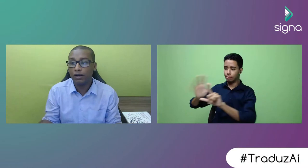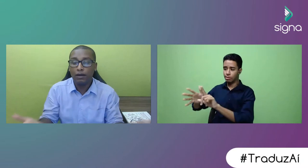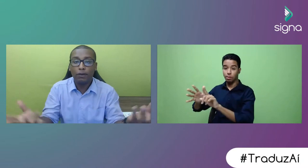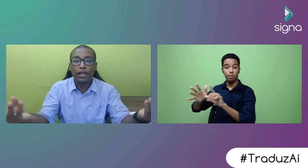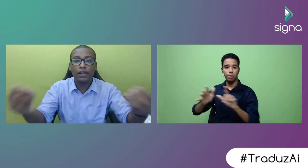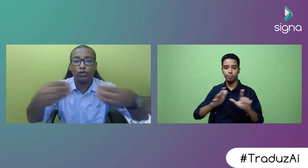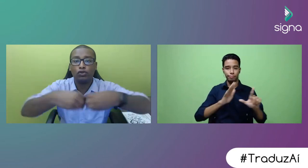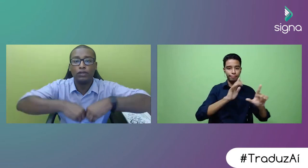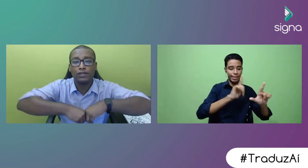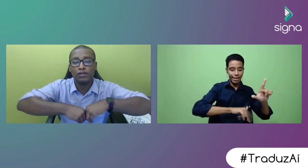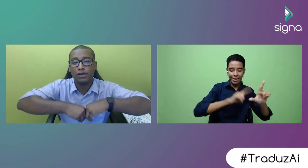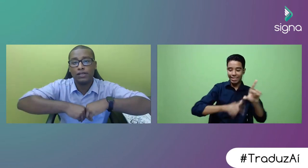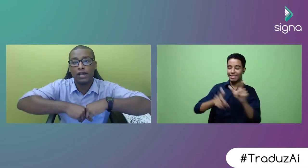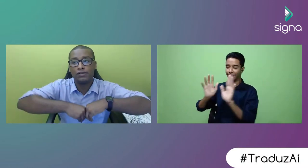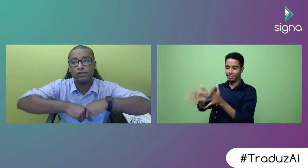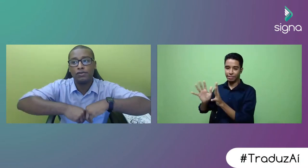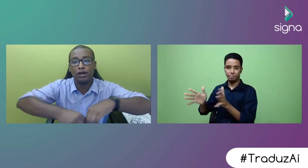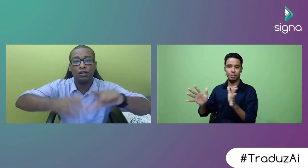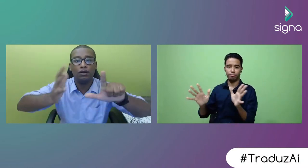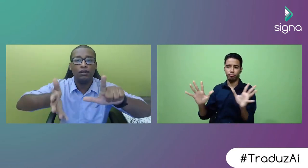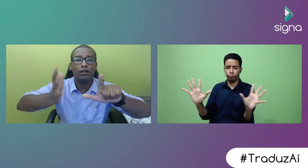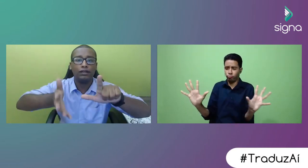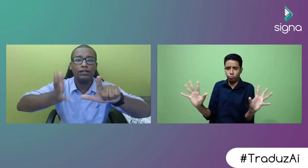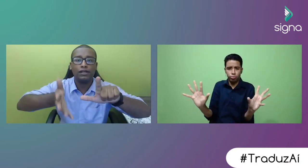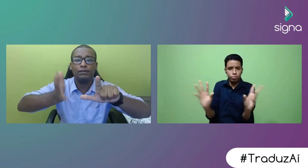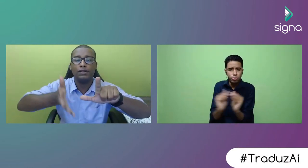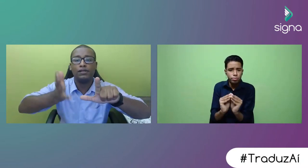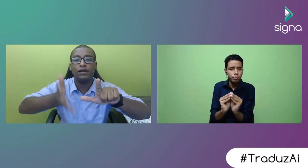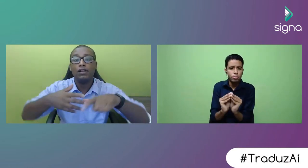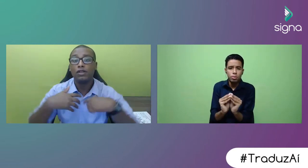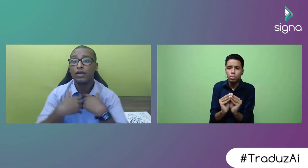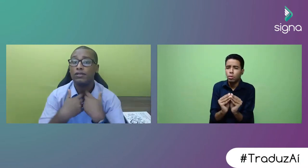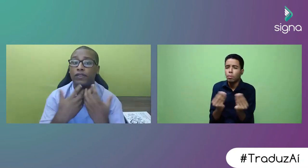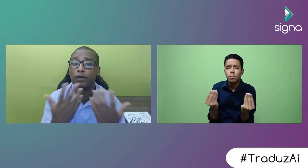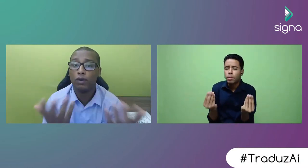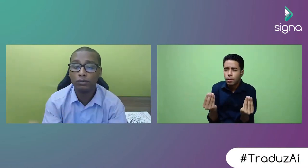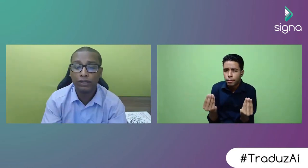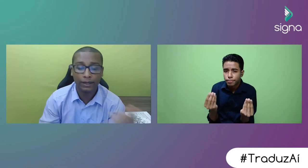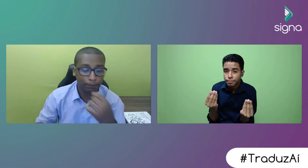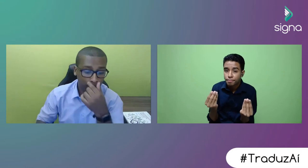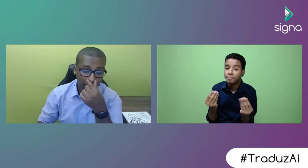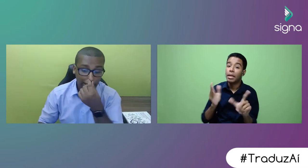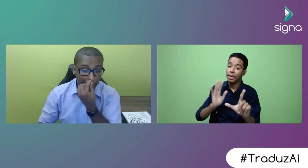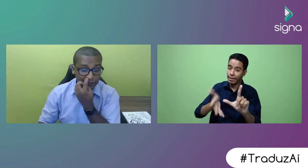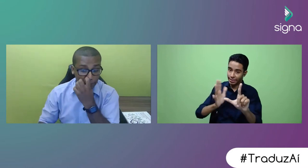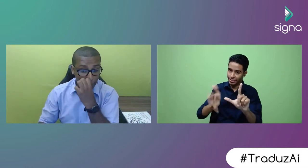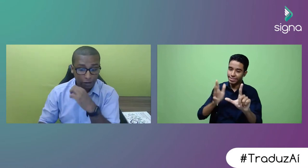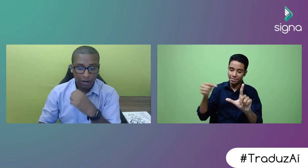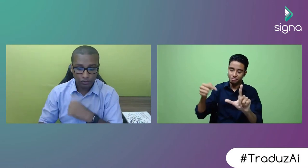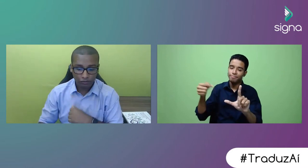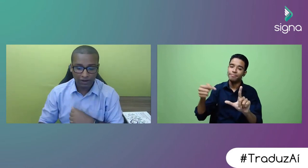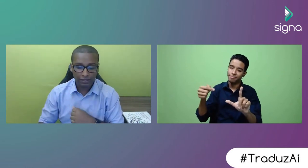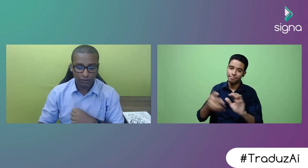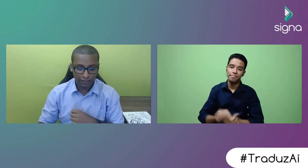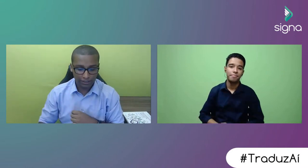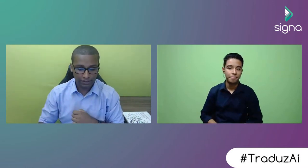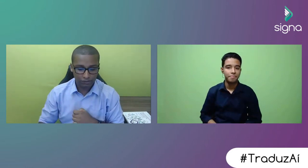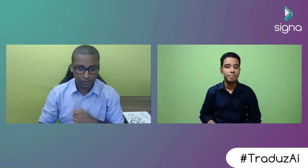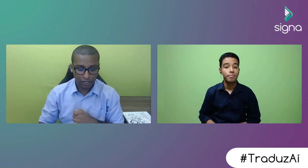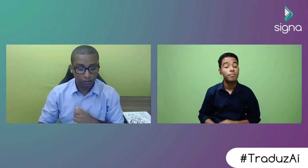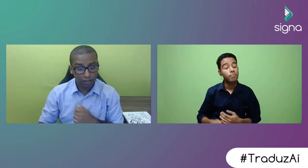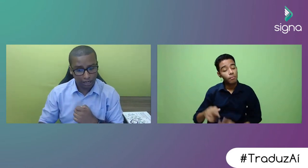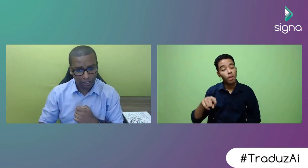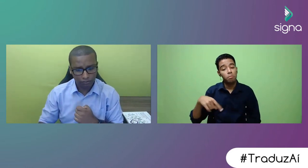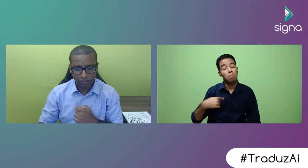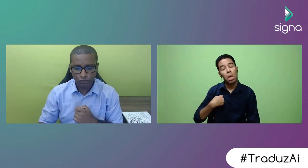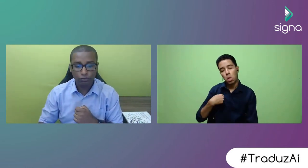toda hora. Por que não junta esses dois sinais num só? Letras, Libras. Só que isso veio com o tempo. Então, eu acho válido a criação